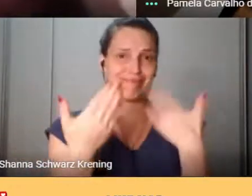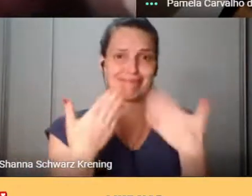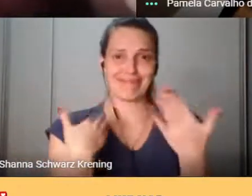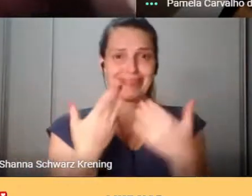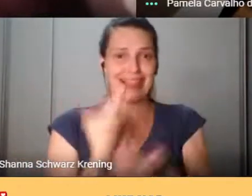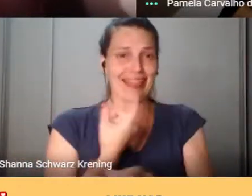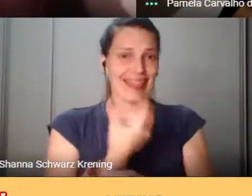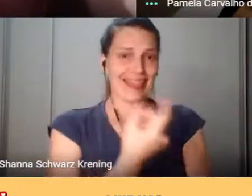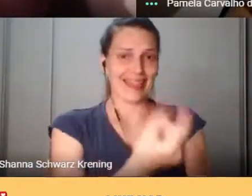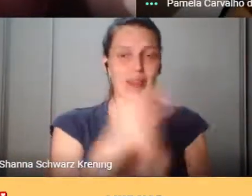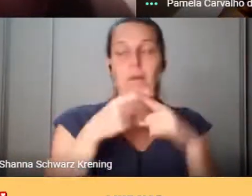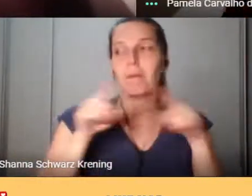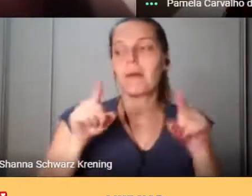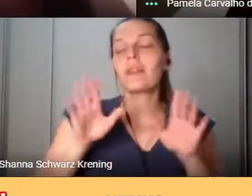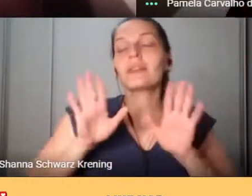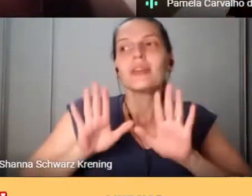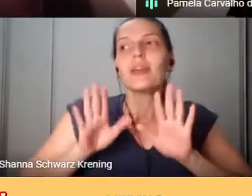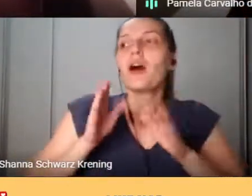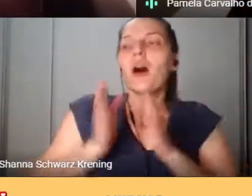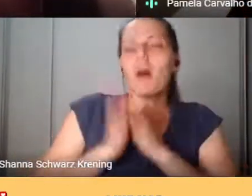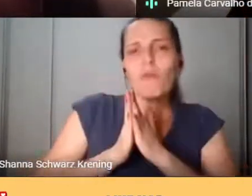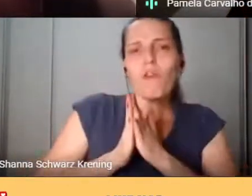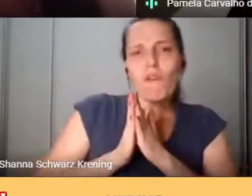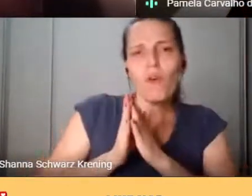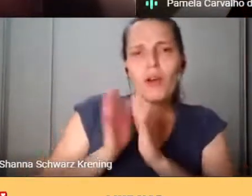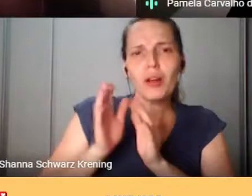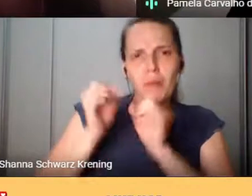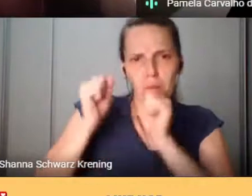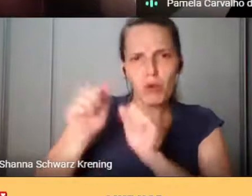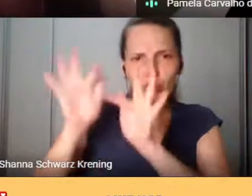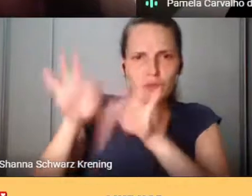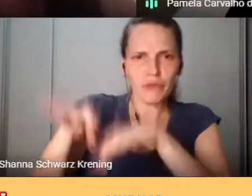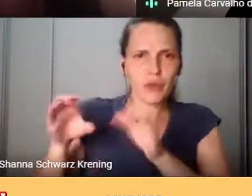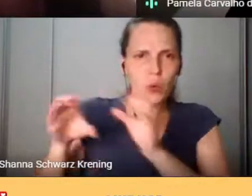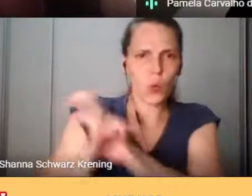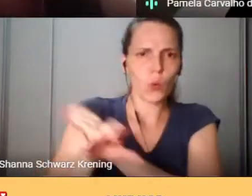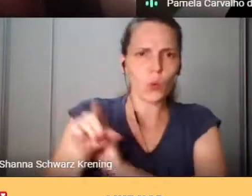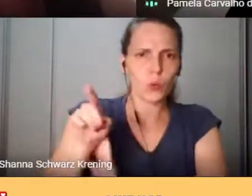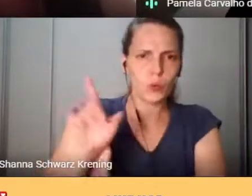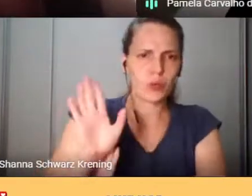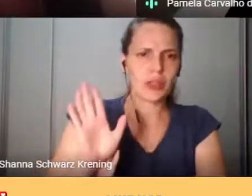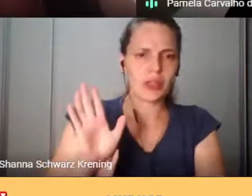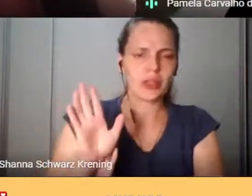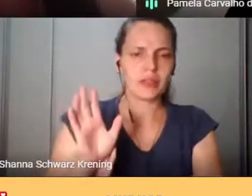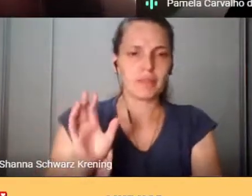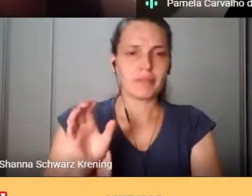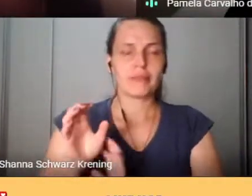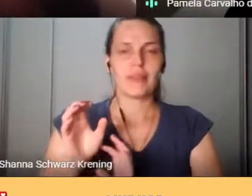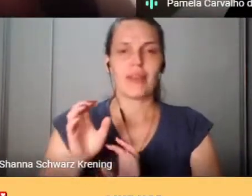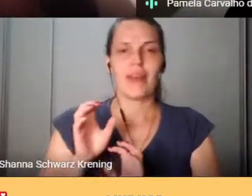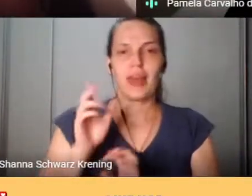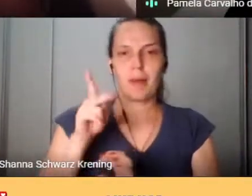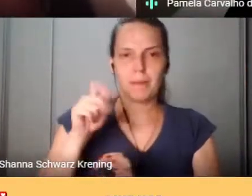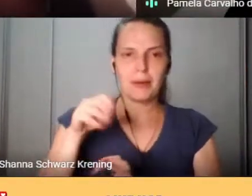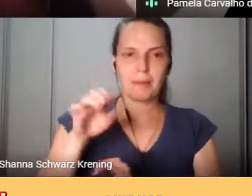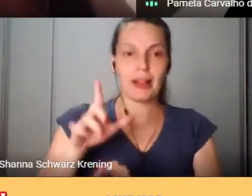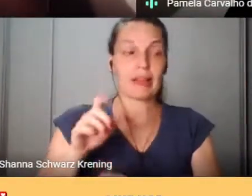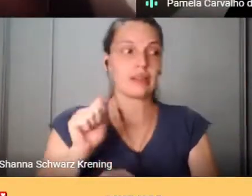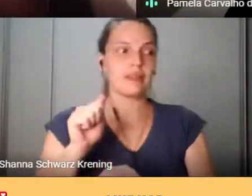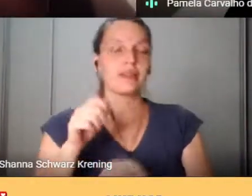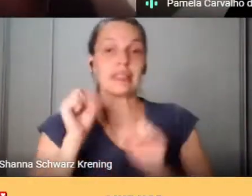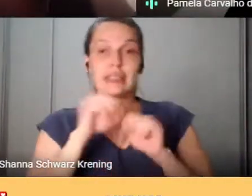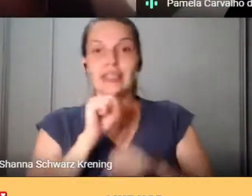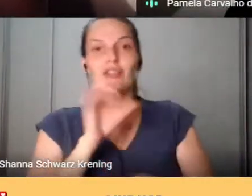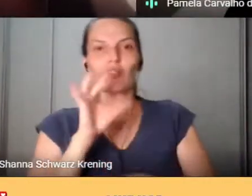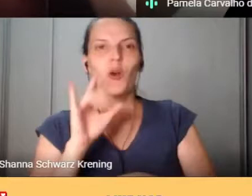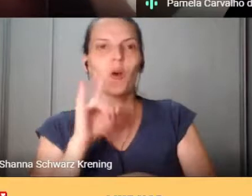favor, Pamela, finaliza. Tava ótimo que tava trazendo. Não, só para finalizar que vai estar lá, né? A tecnologia tem essa facilidade, as coisas vão